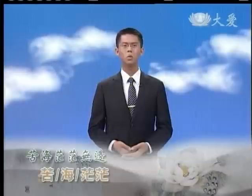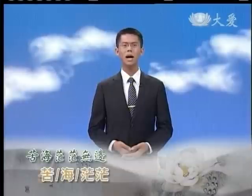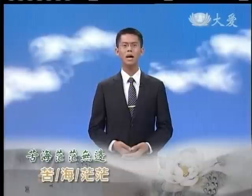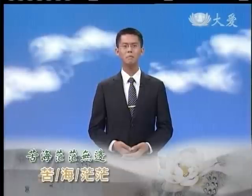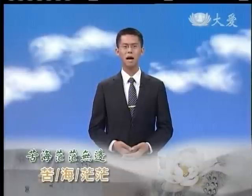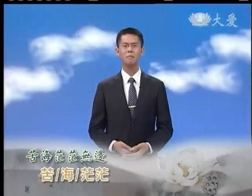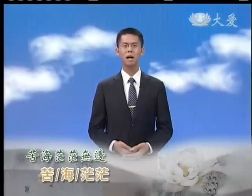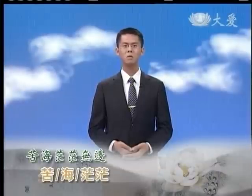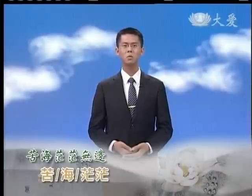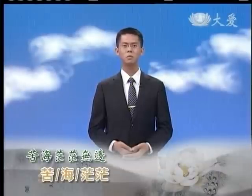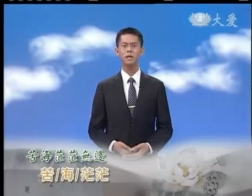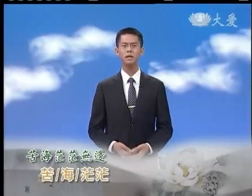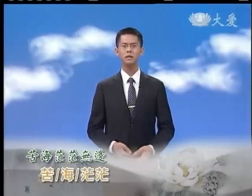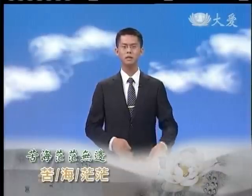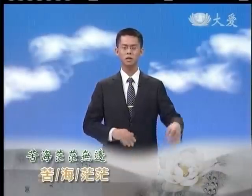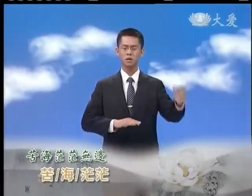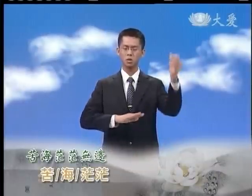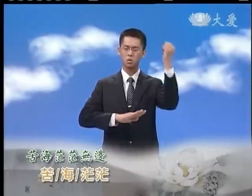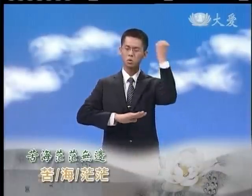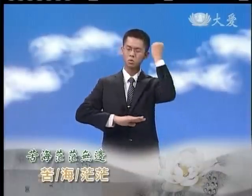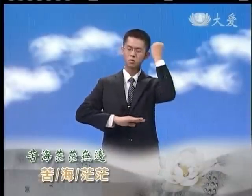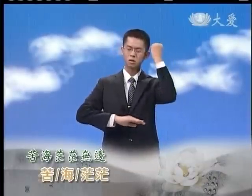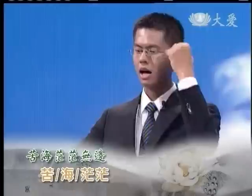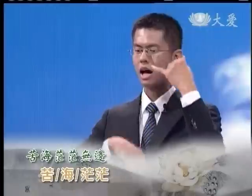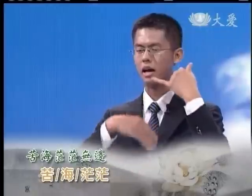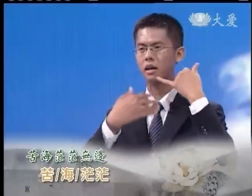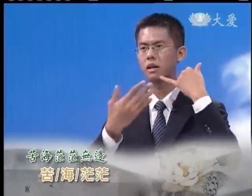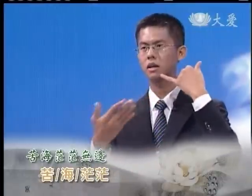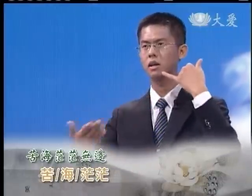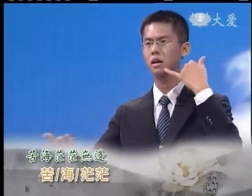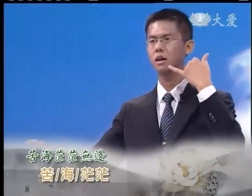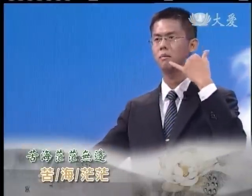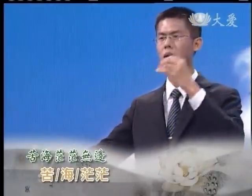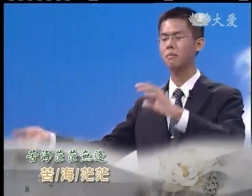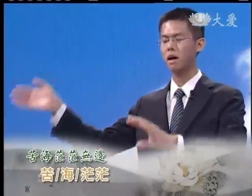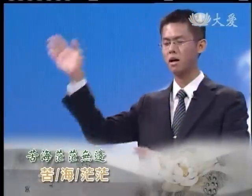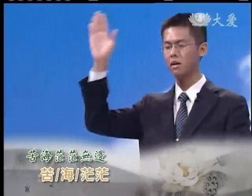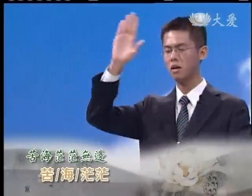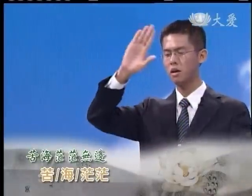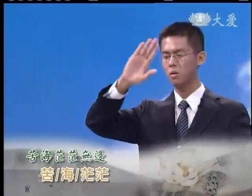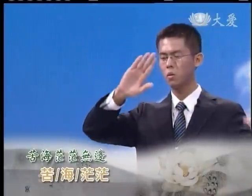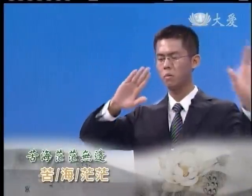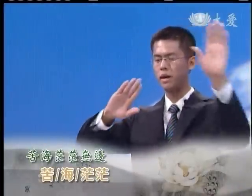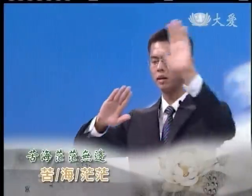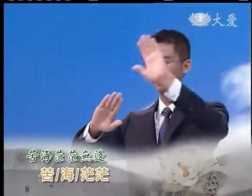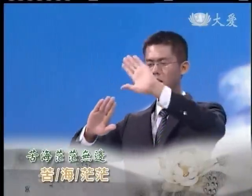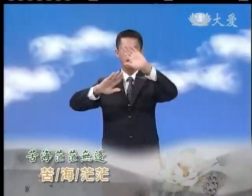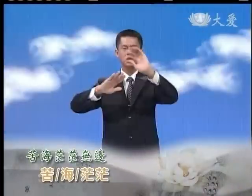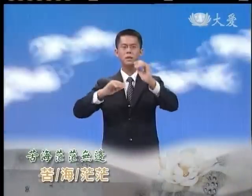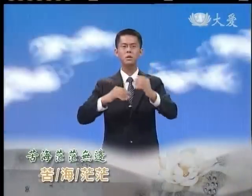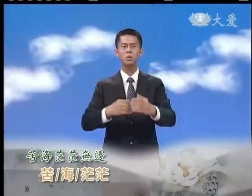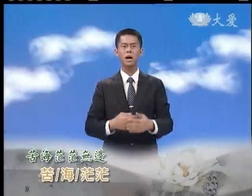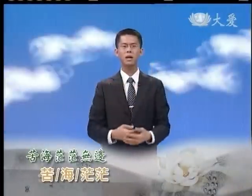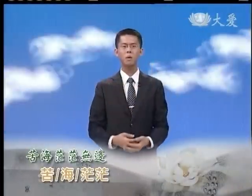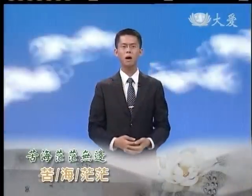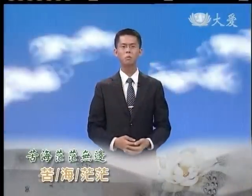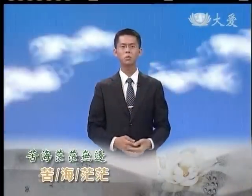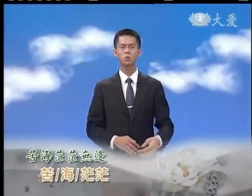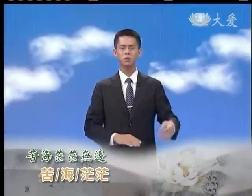苦海茫茫无边，苦海茫茫无边。这边的苦海的话，我们左